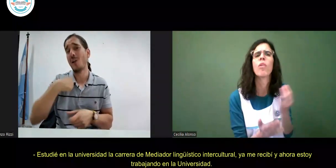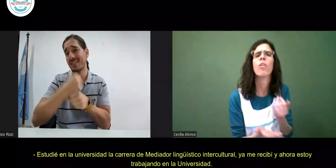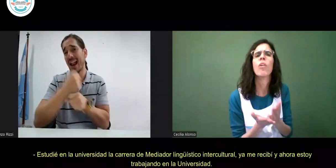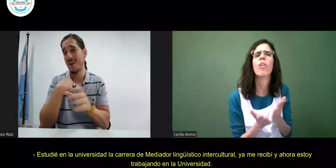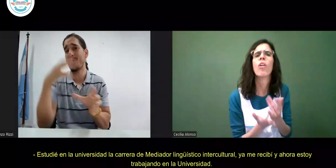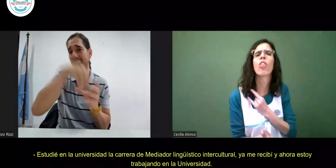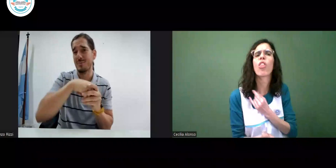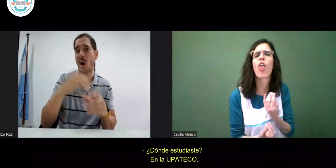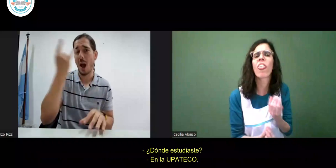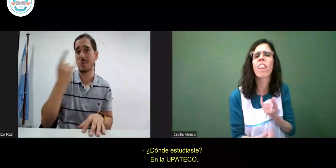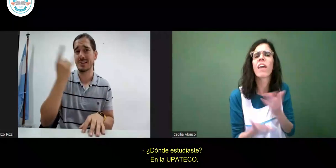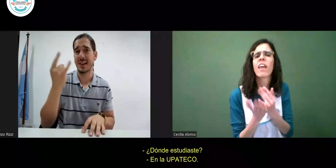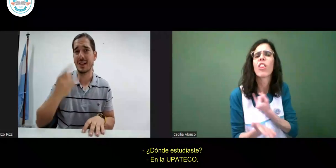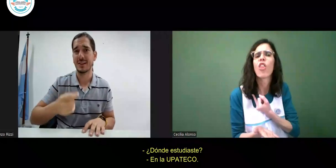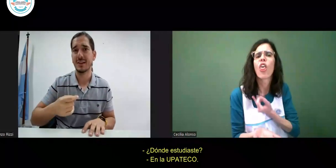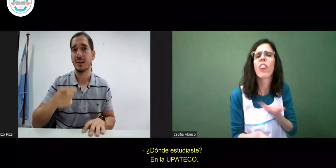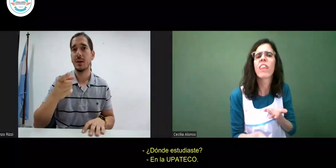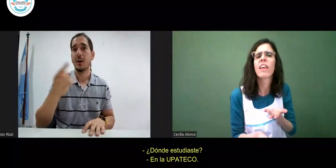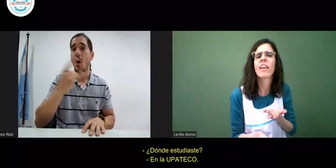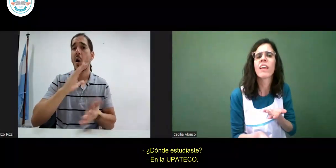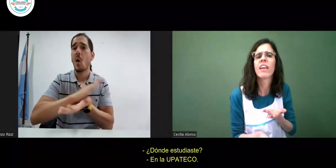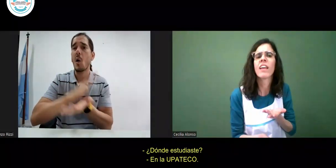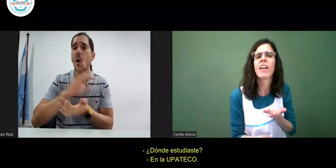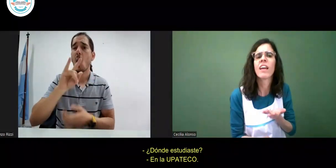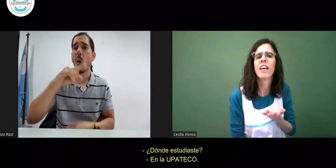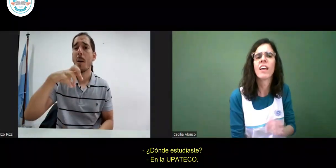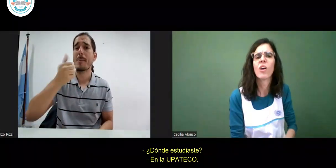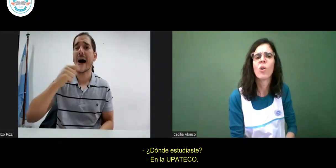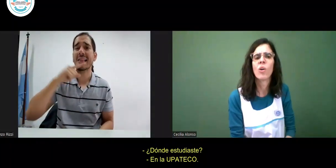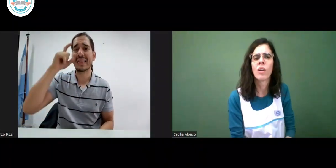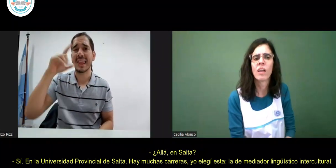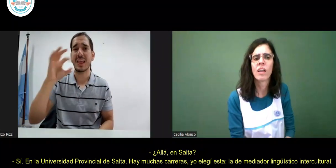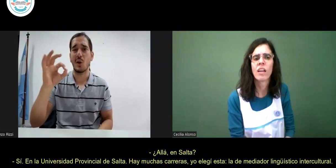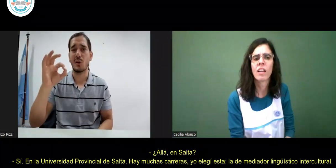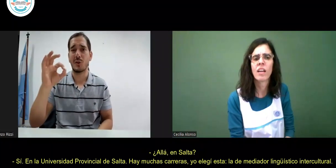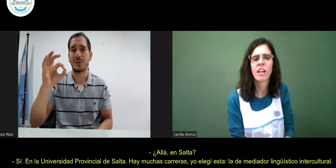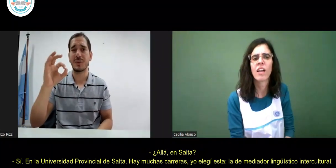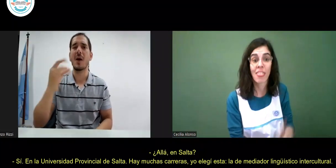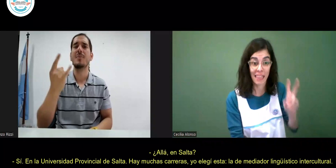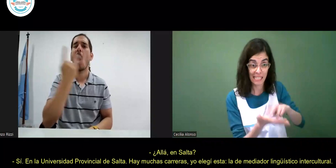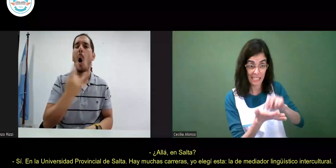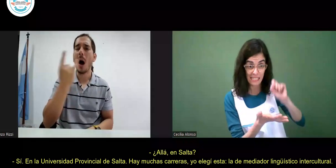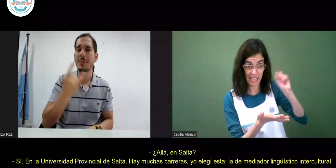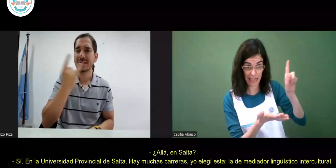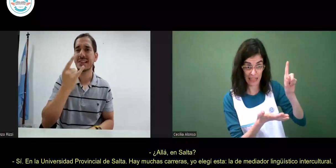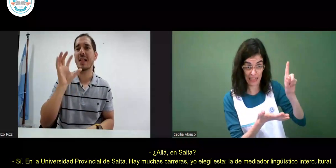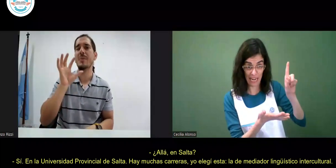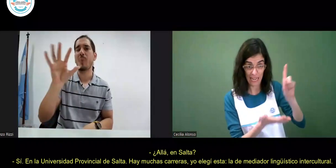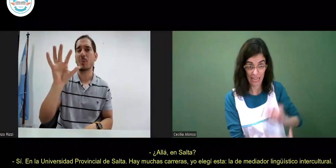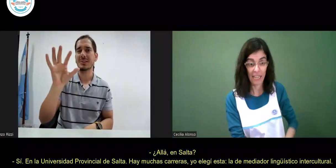universidad. ¿Dónde estudiaste? En la UPATECO. ¿Allá en